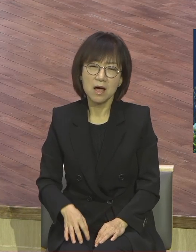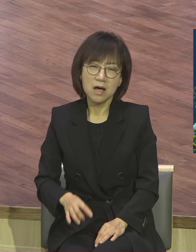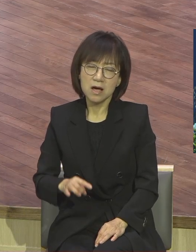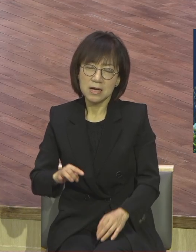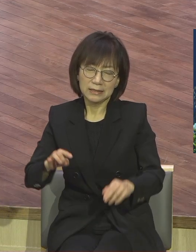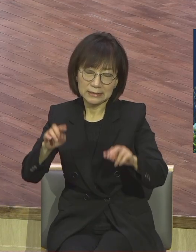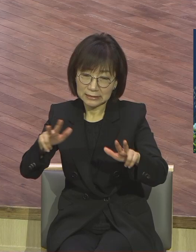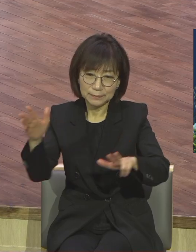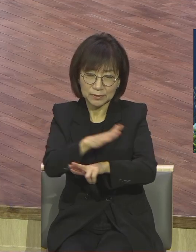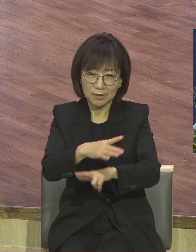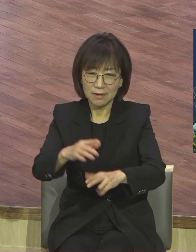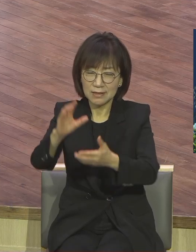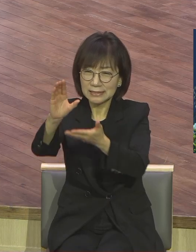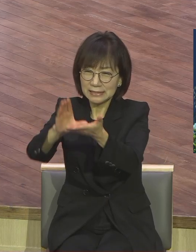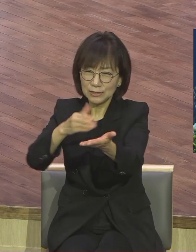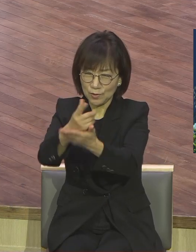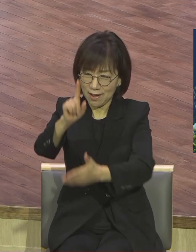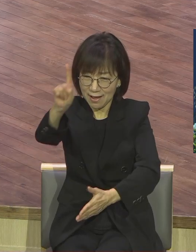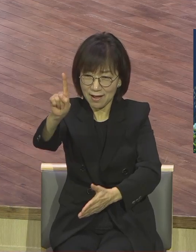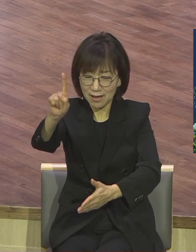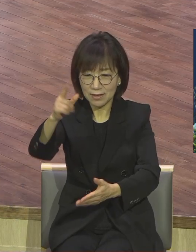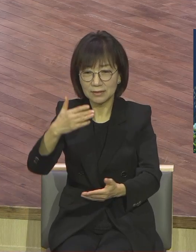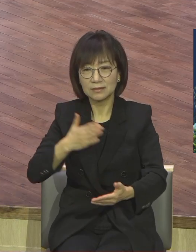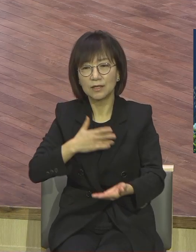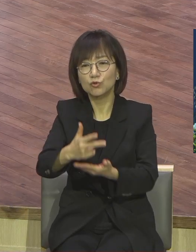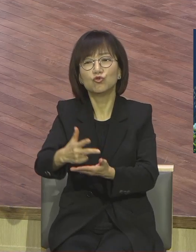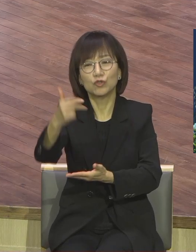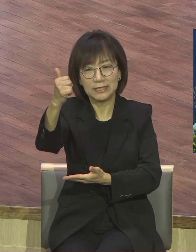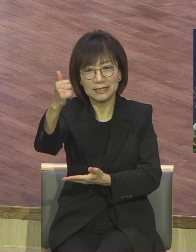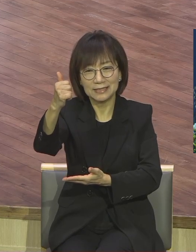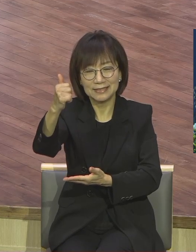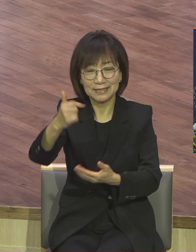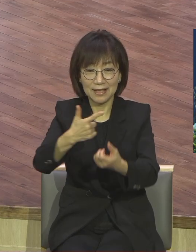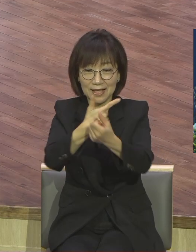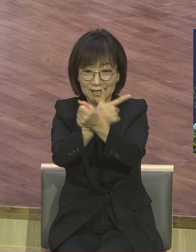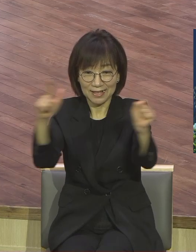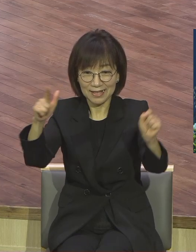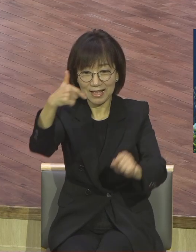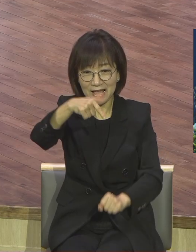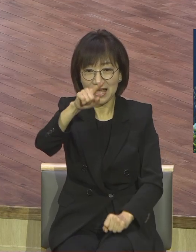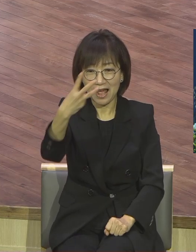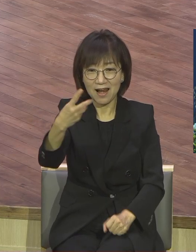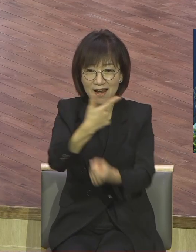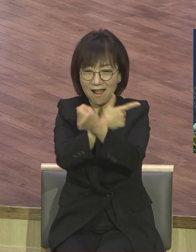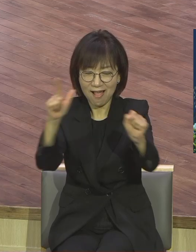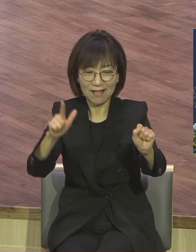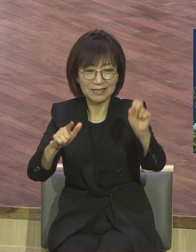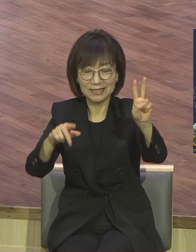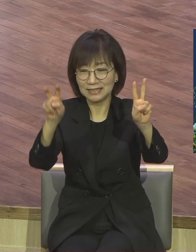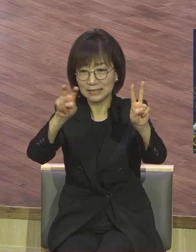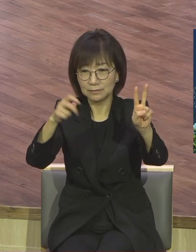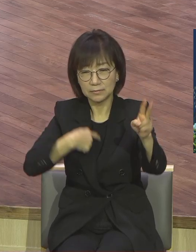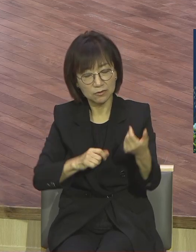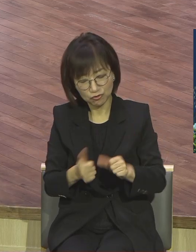오직 이제는 그리스도가 주인 된 갈라디아 2장 20절의 삶을 살겠다.